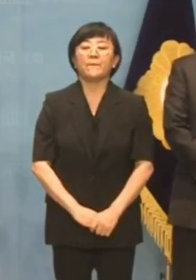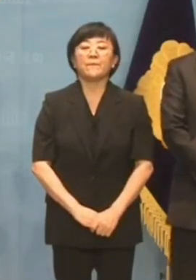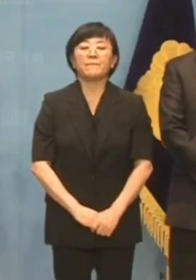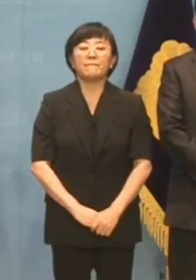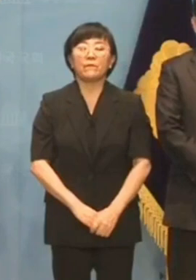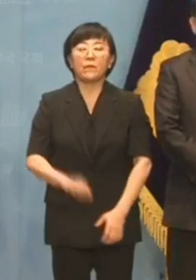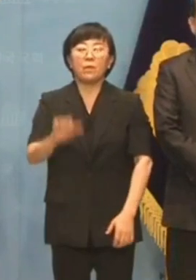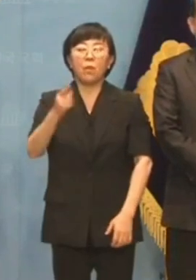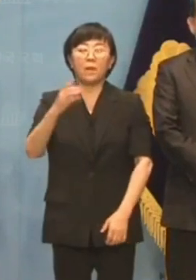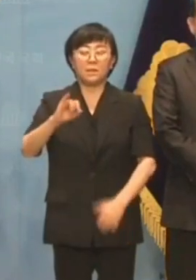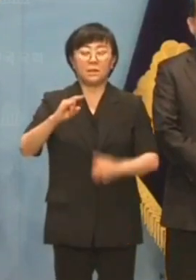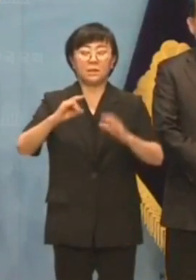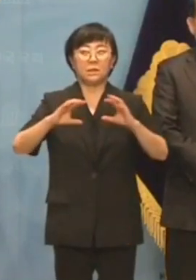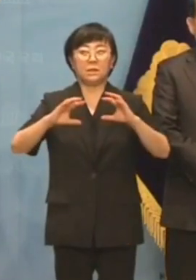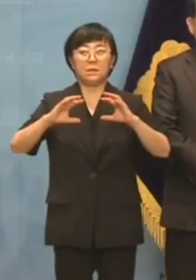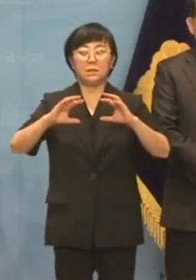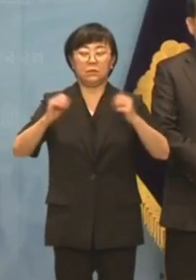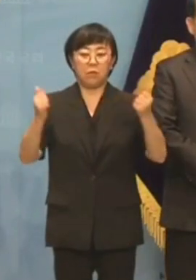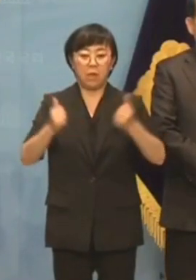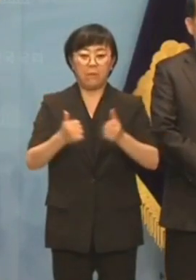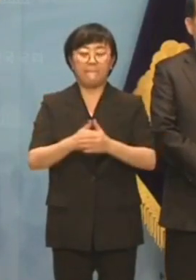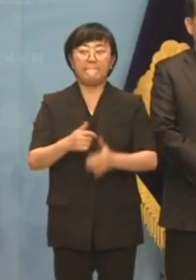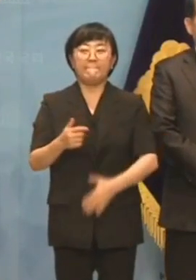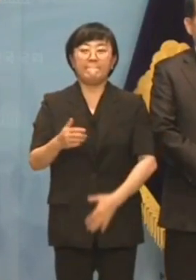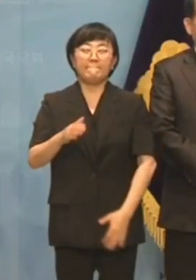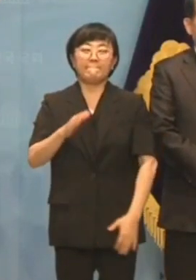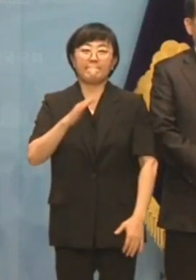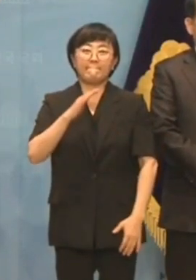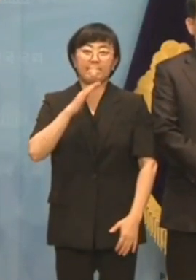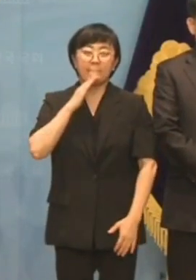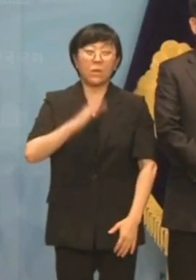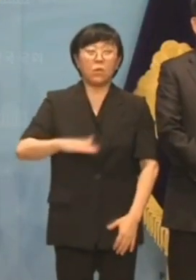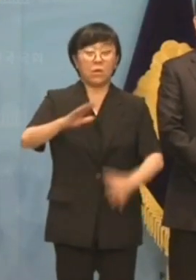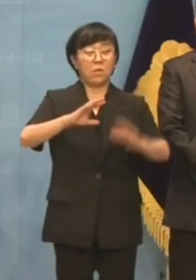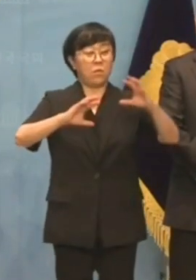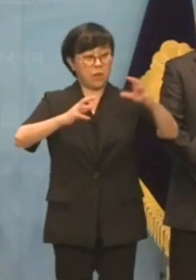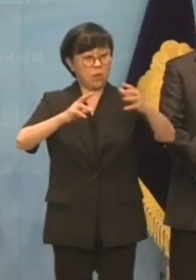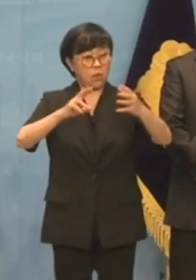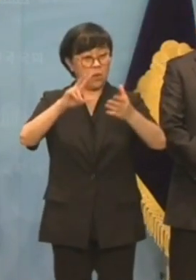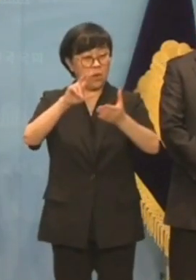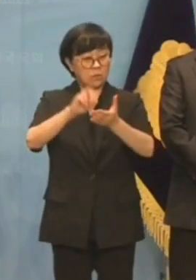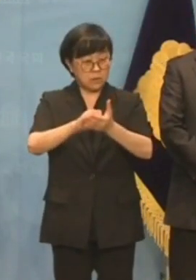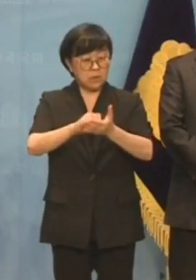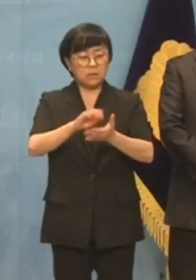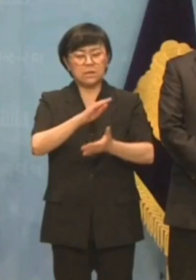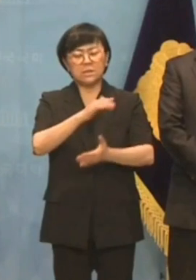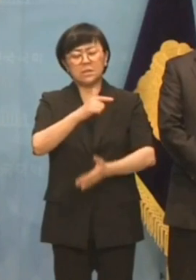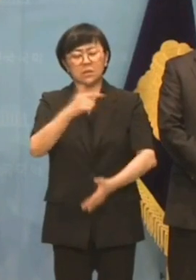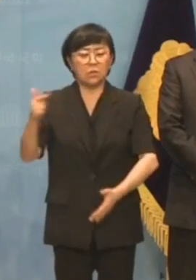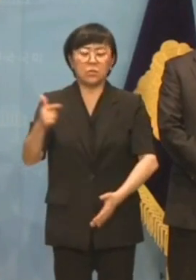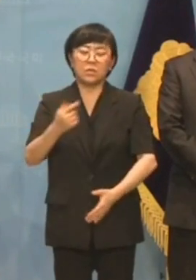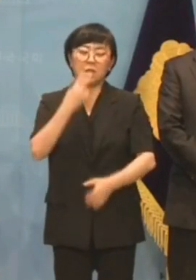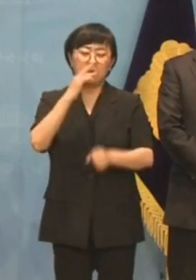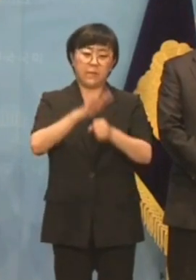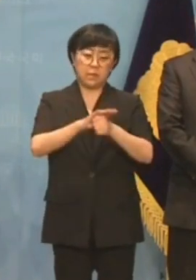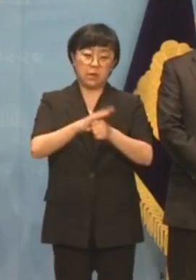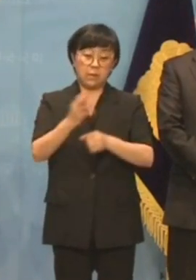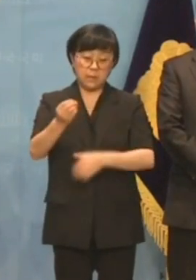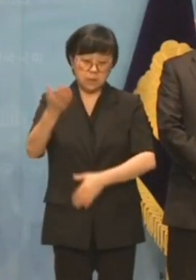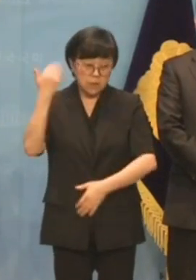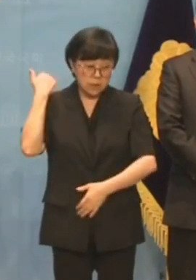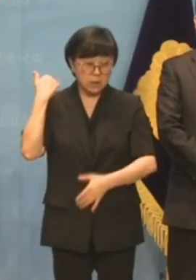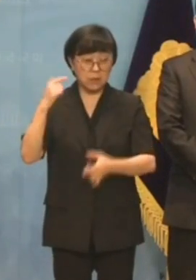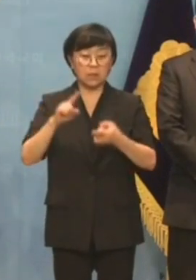네, 황희 의원입니다. 참 우리 외교가 너무 참담합니다. 얼마